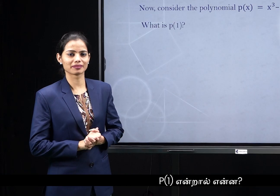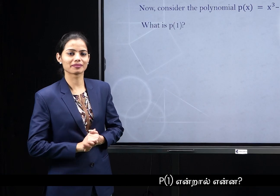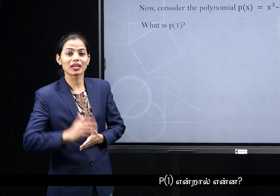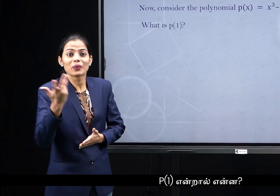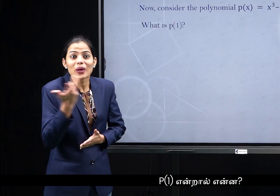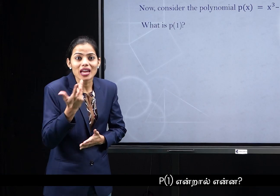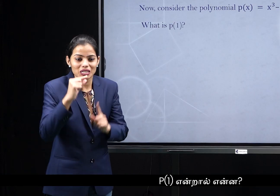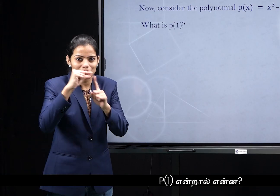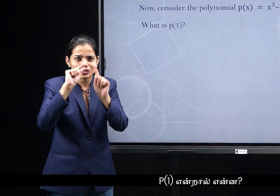1 என்றால் என்ன?